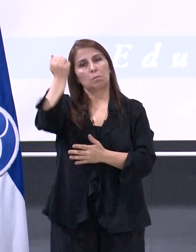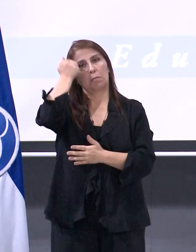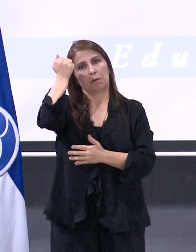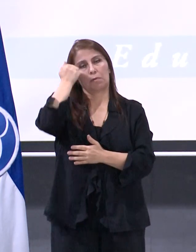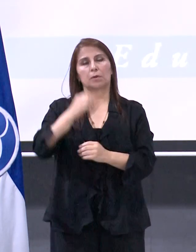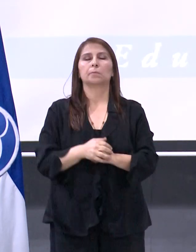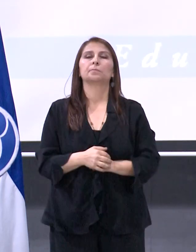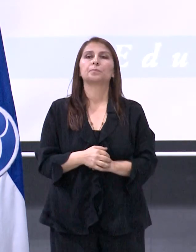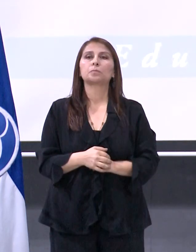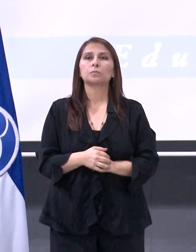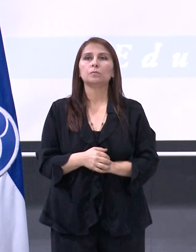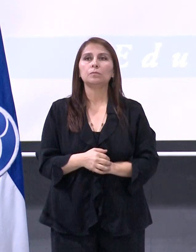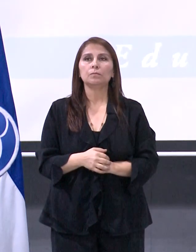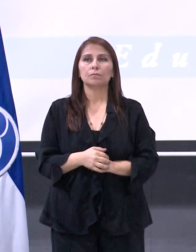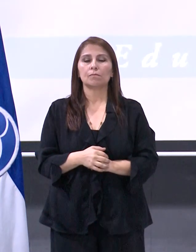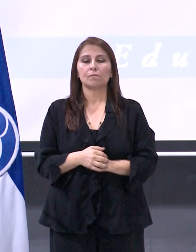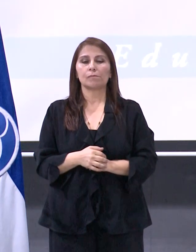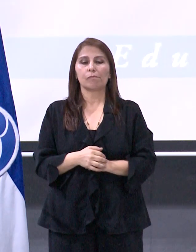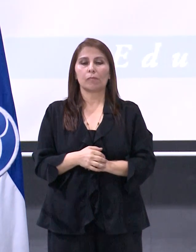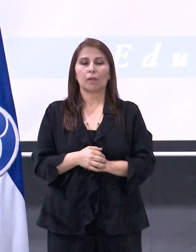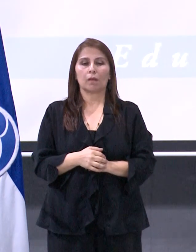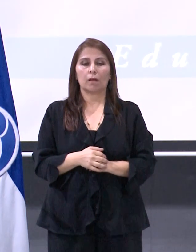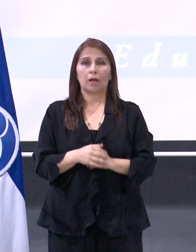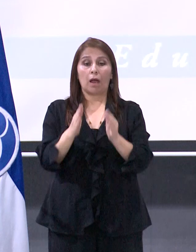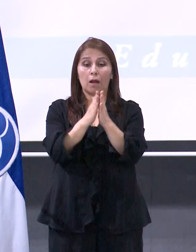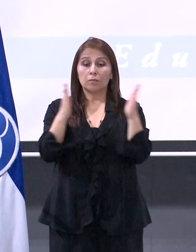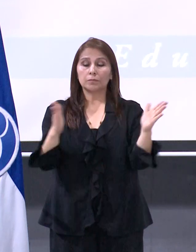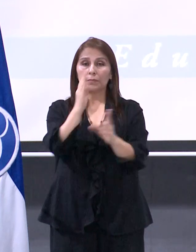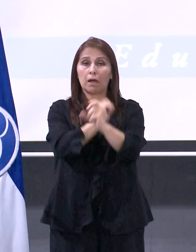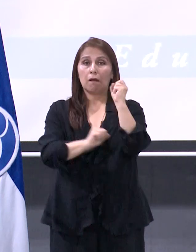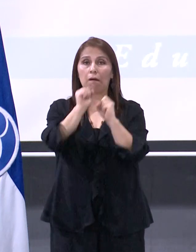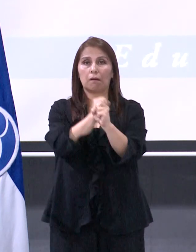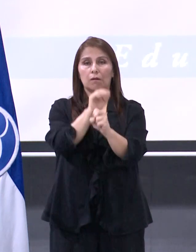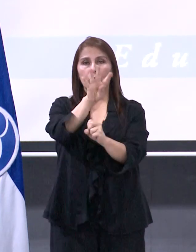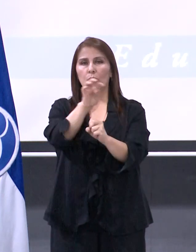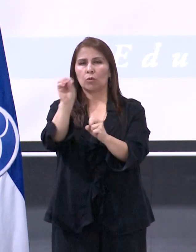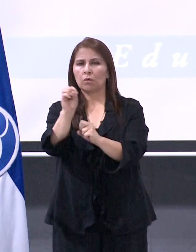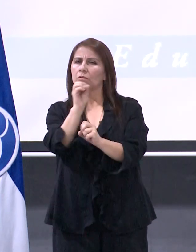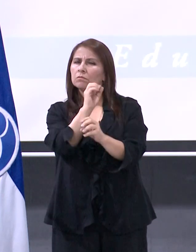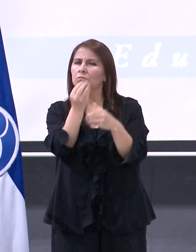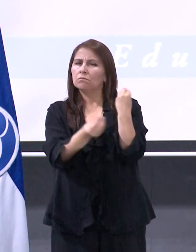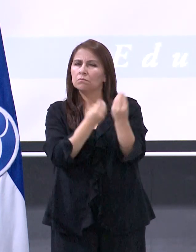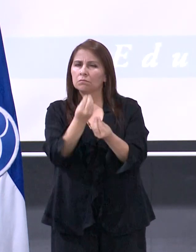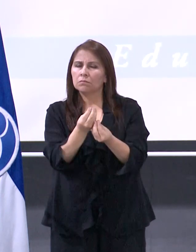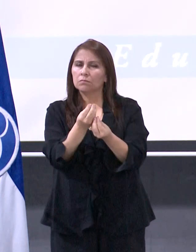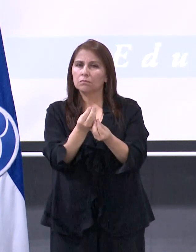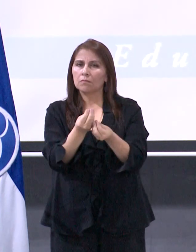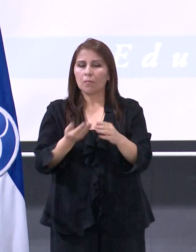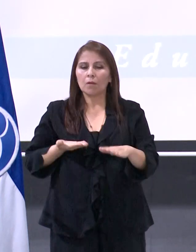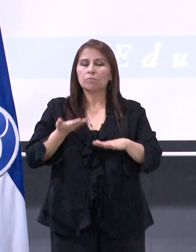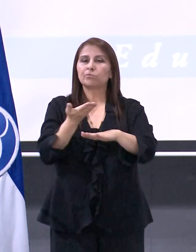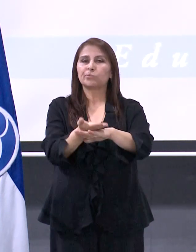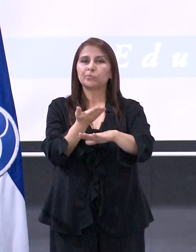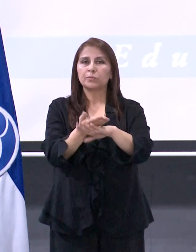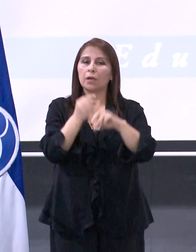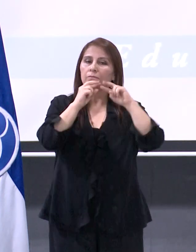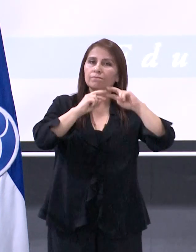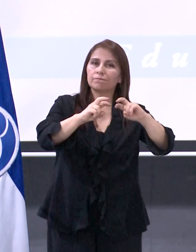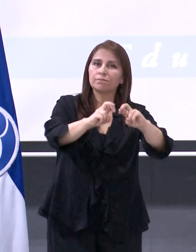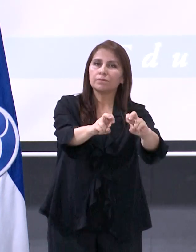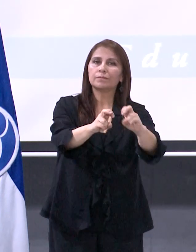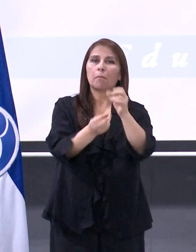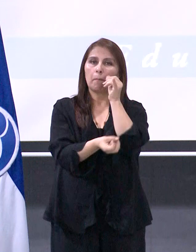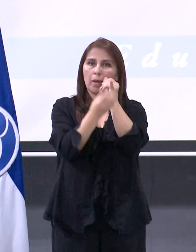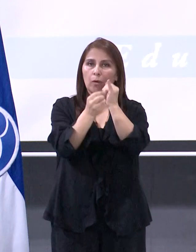también aquí en este en esa década del 90 están los aportes de la expedición pedagógica nacional el compromiso con los